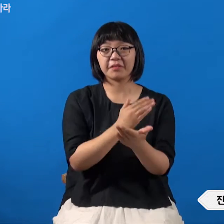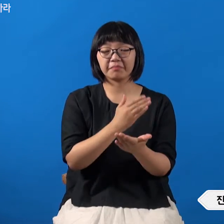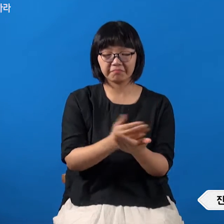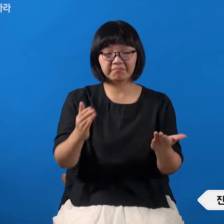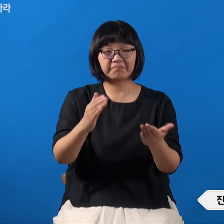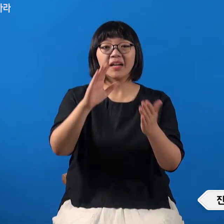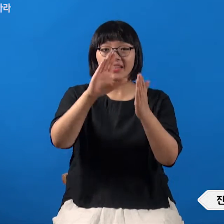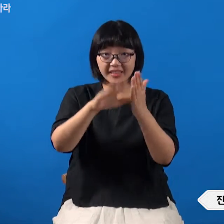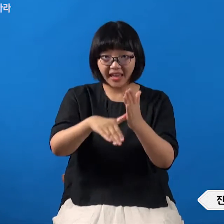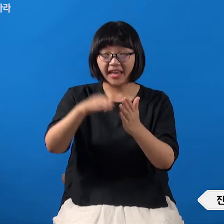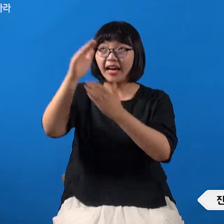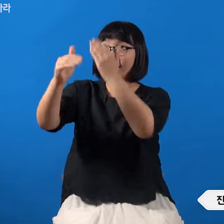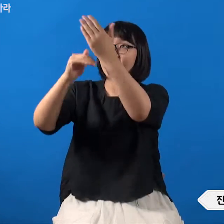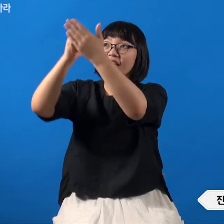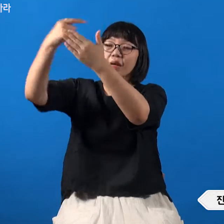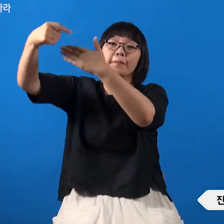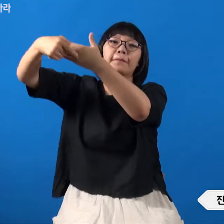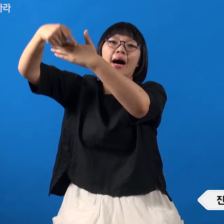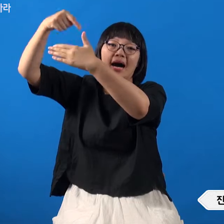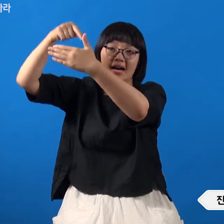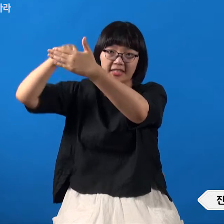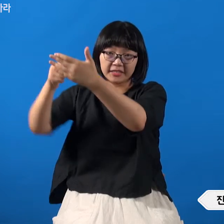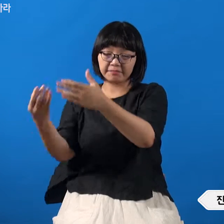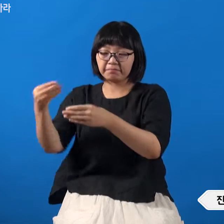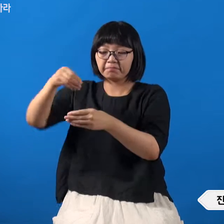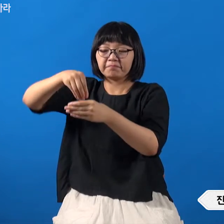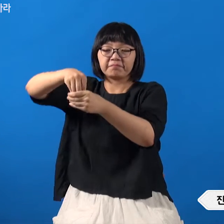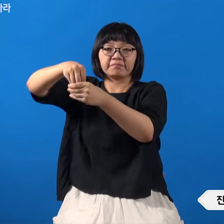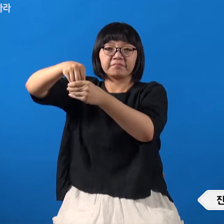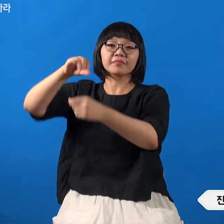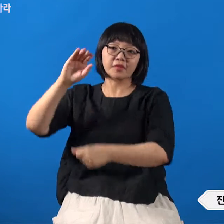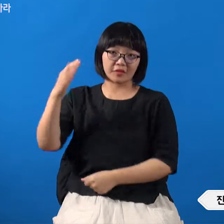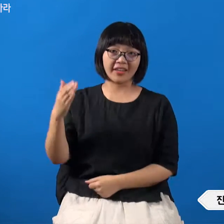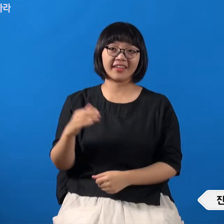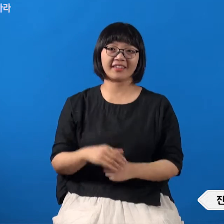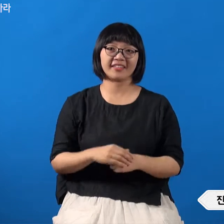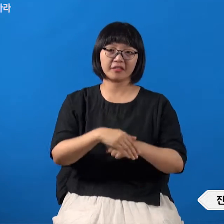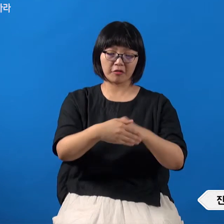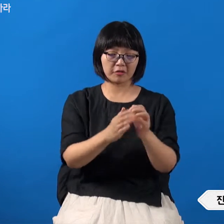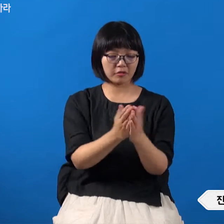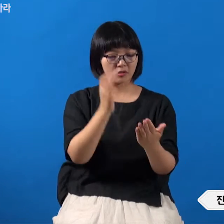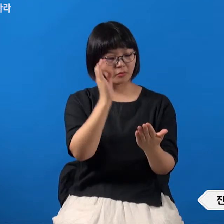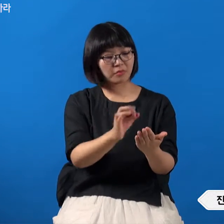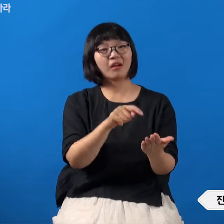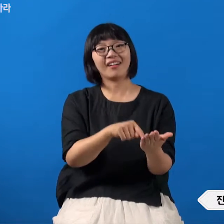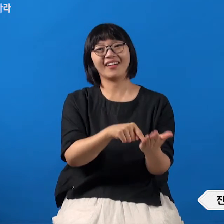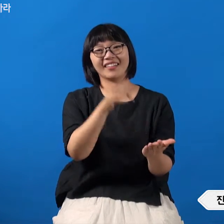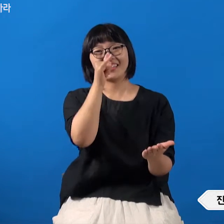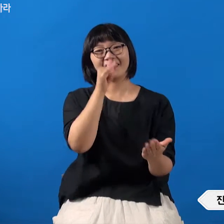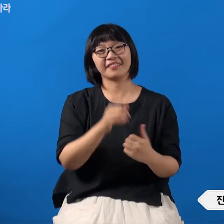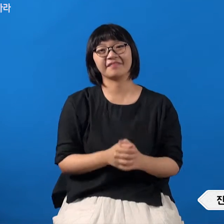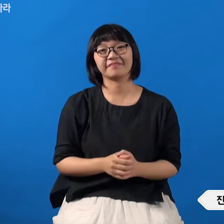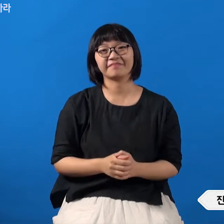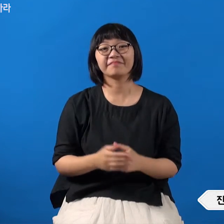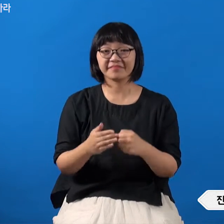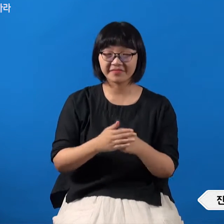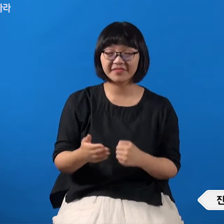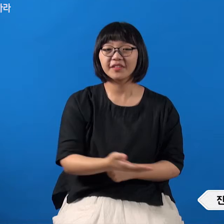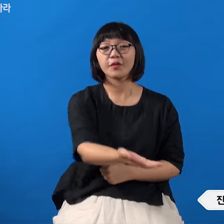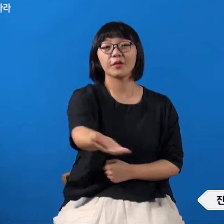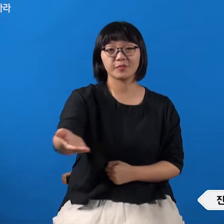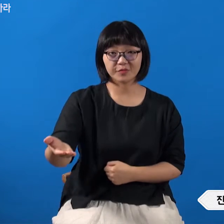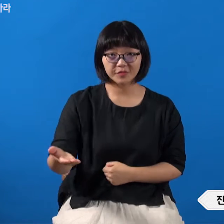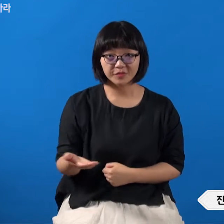하나님의 마음이 있다는 사실을 성경은 설명합니다. 그러므로 사랑하는 여러분, 사랑하는